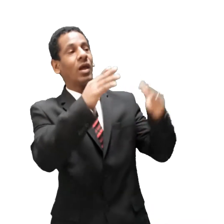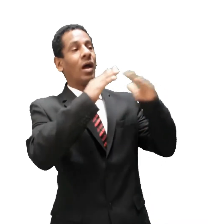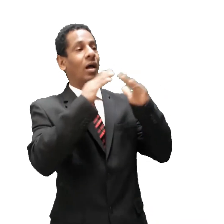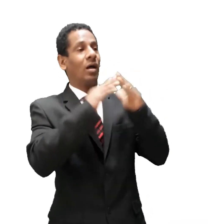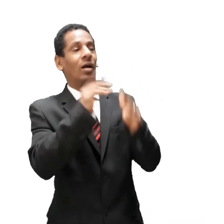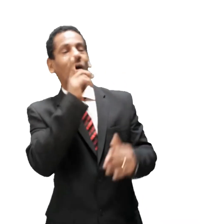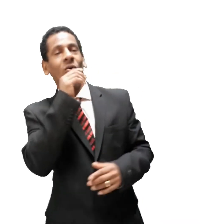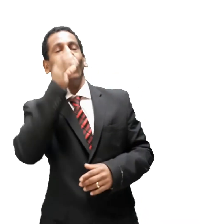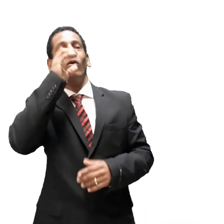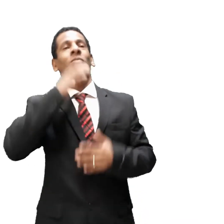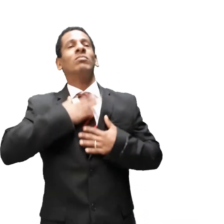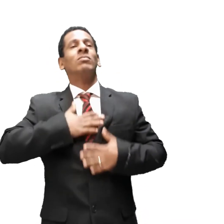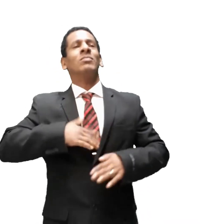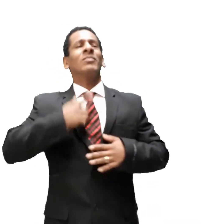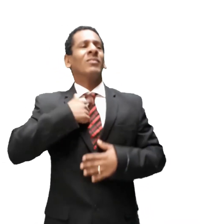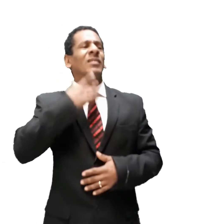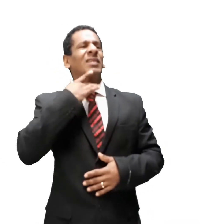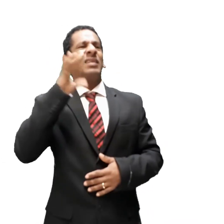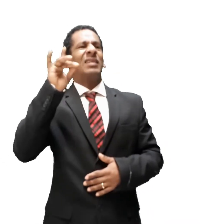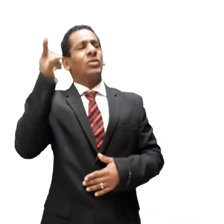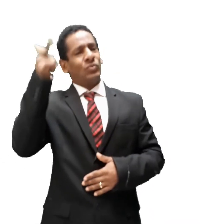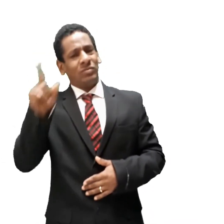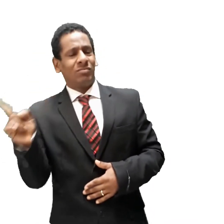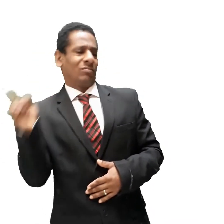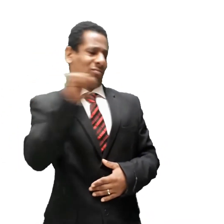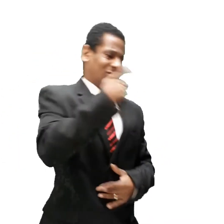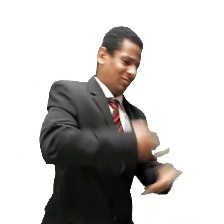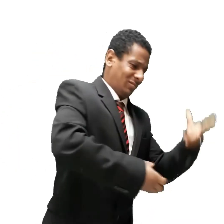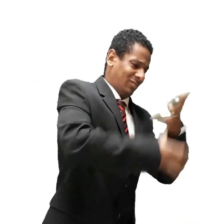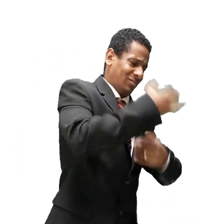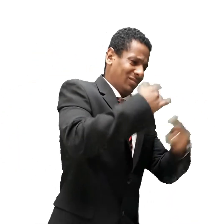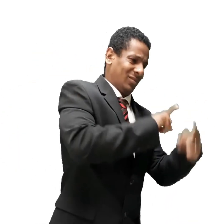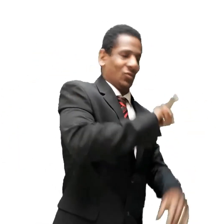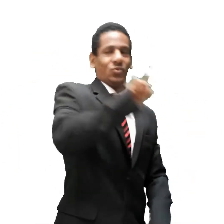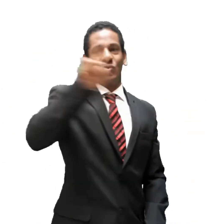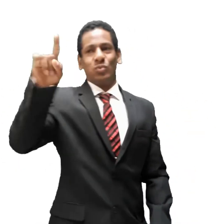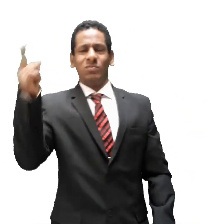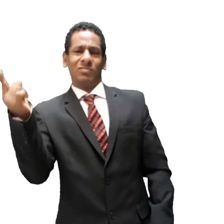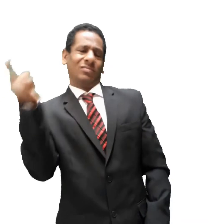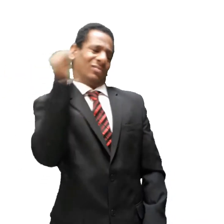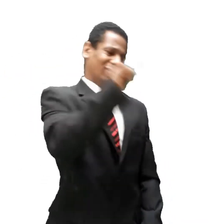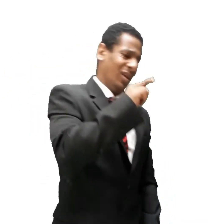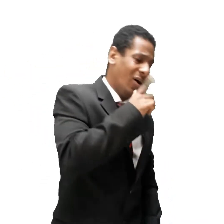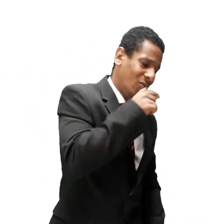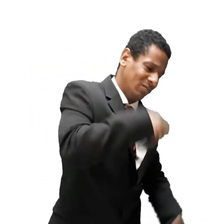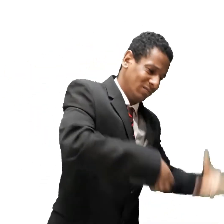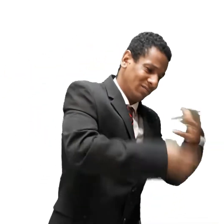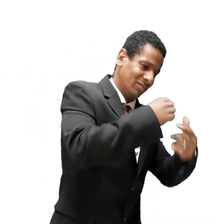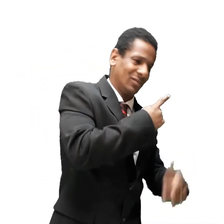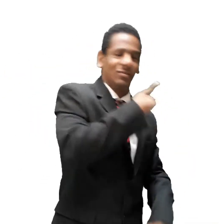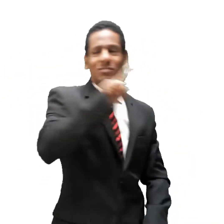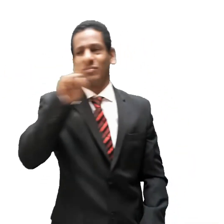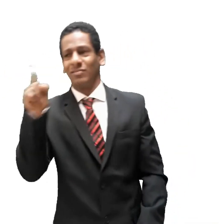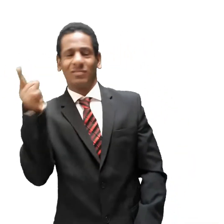ele falou: eu dou uma água que dê sedenta a sede, que você não precisa ir, vir e